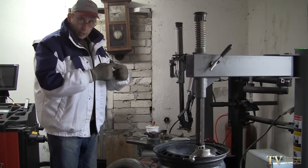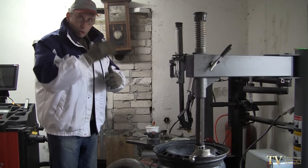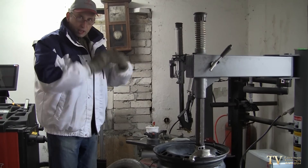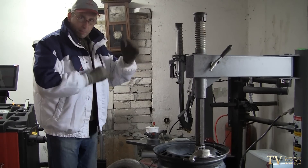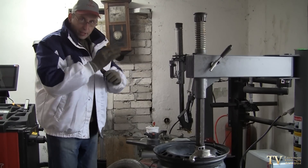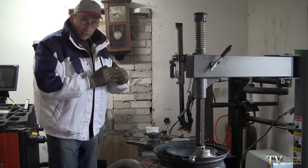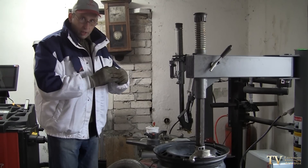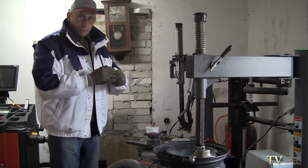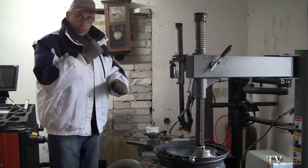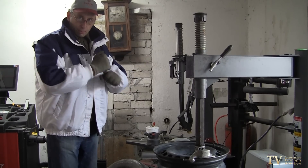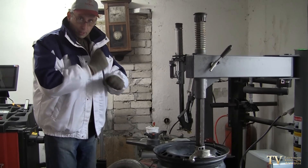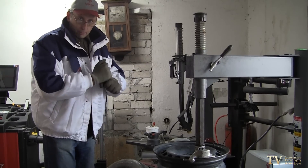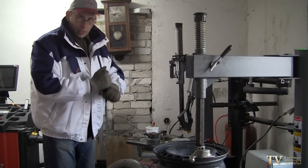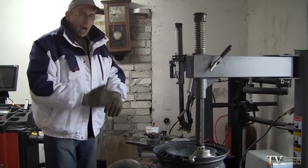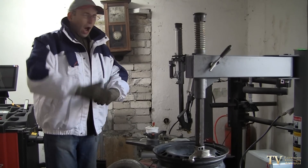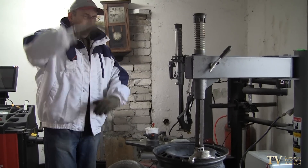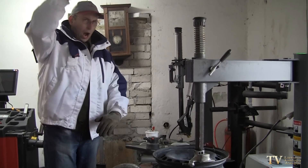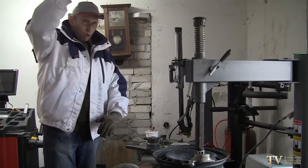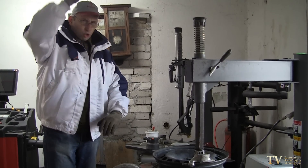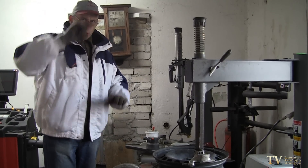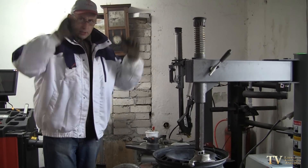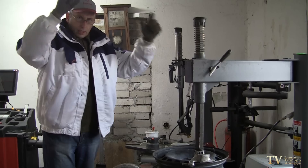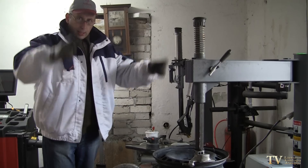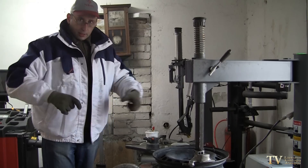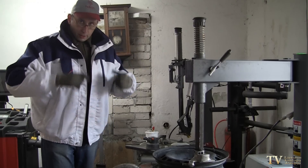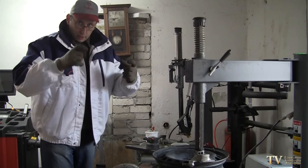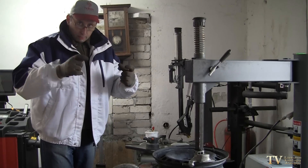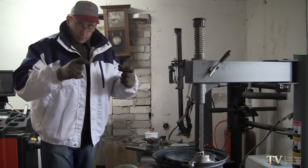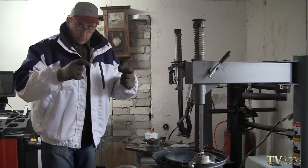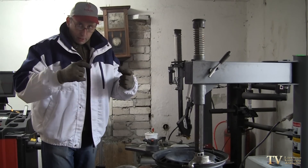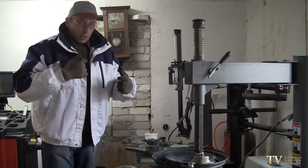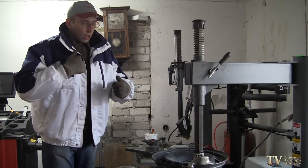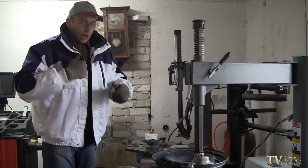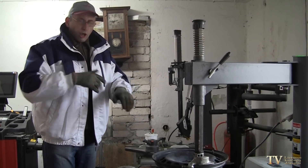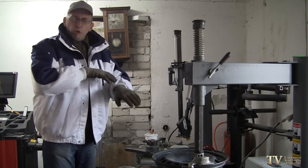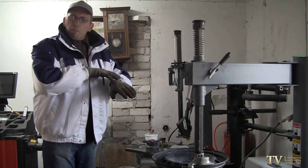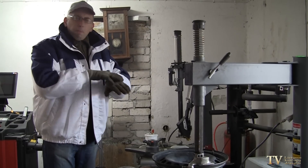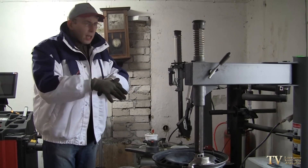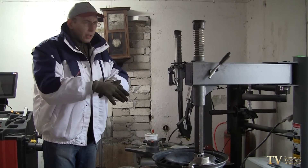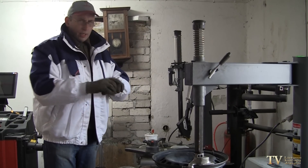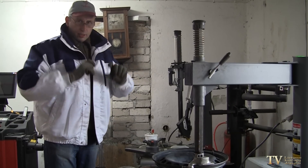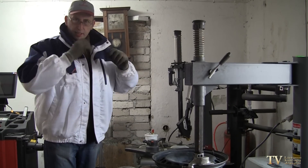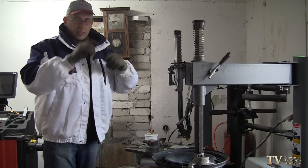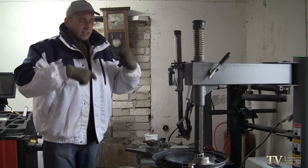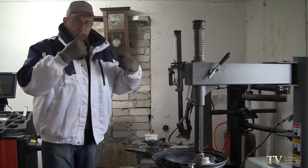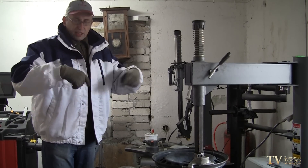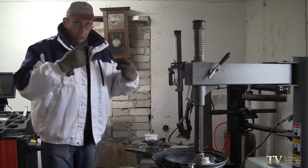Pritaikintos specialiam darbam, aukštiem ratlantėm, tai aš pilna